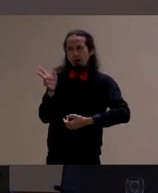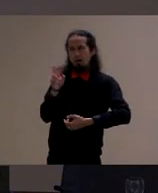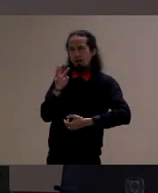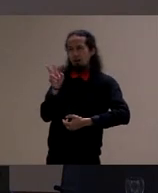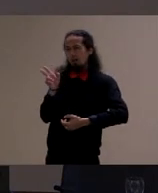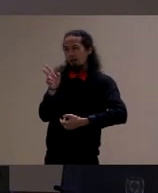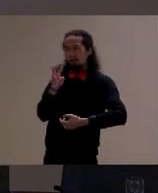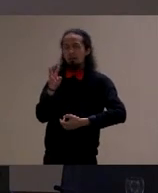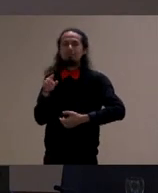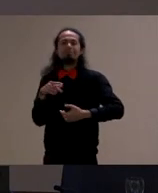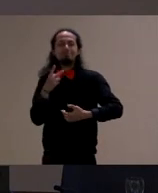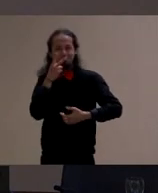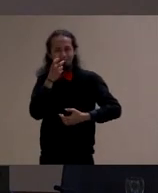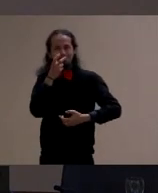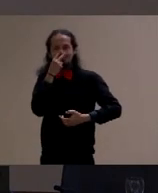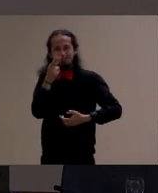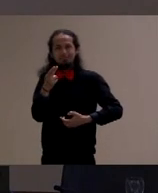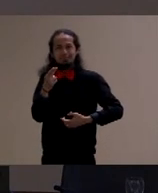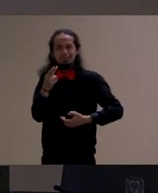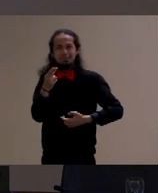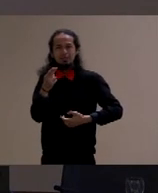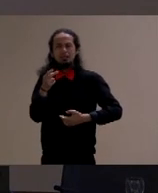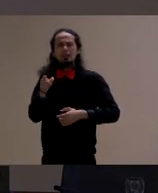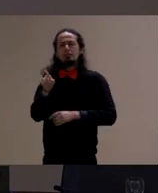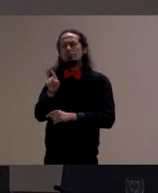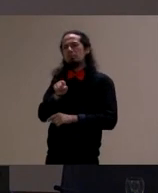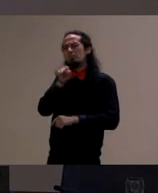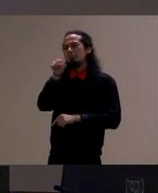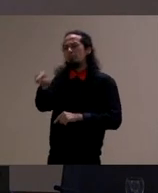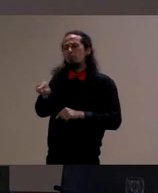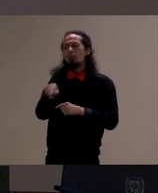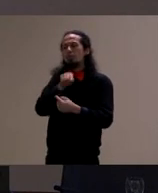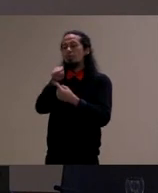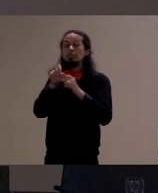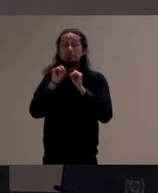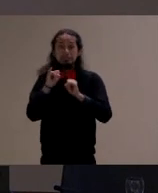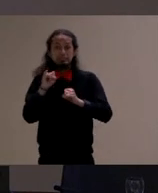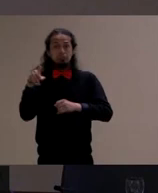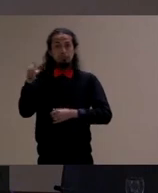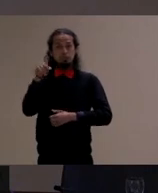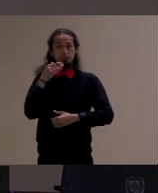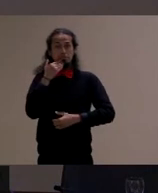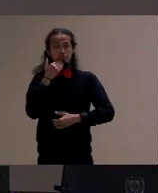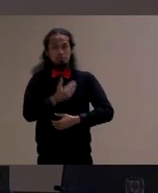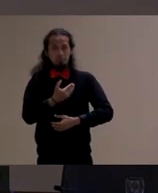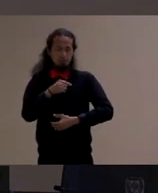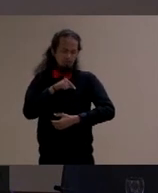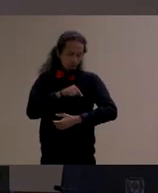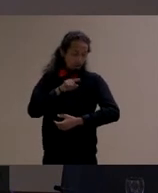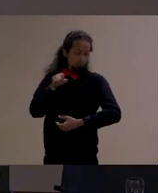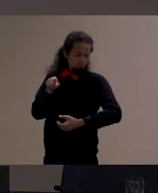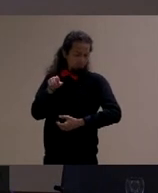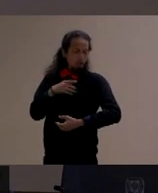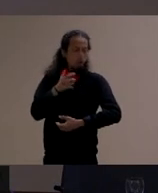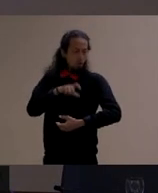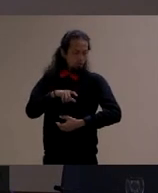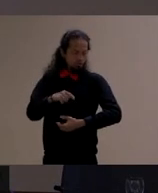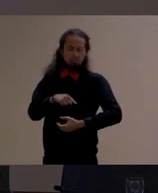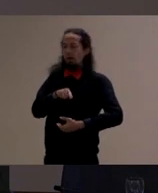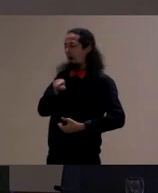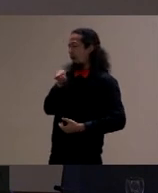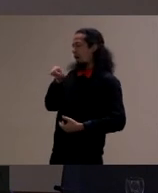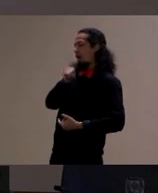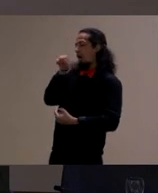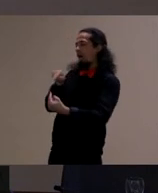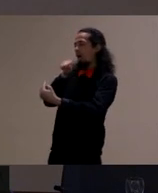de histórias apontando as a pedido do adulto leitor né Então essa ideia